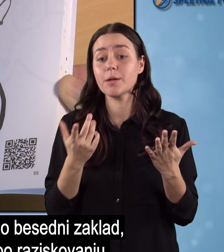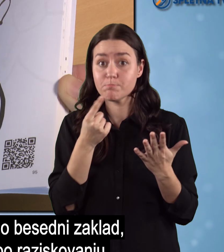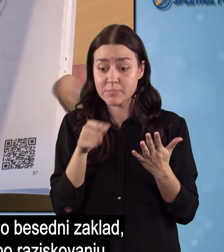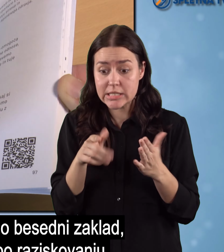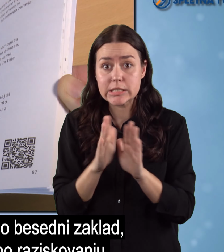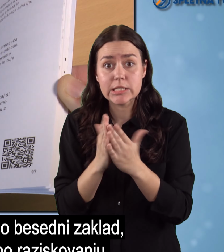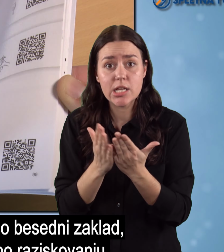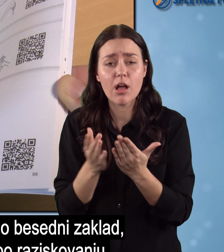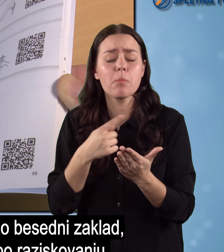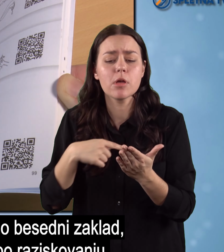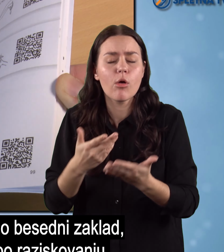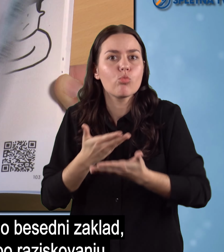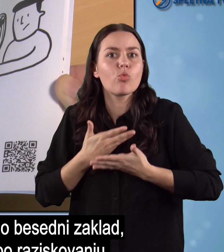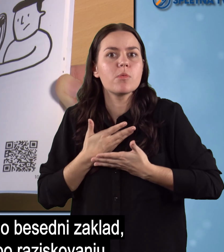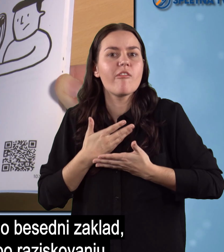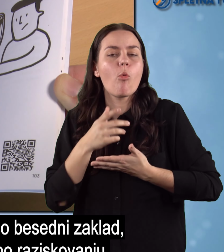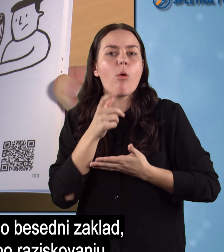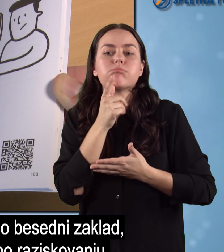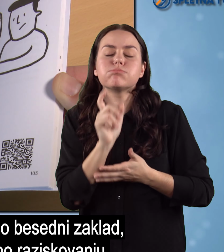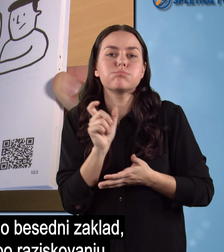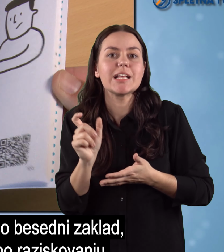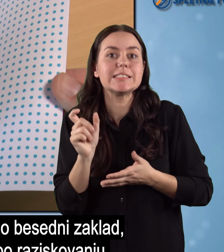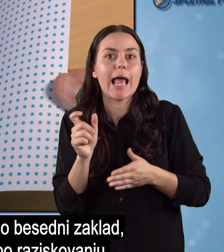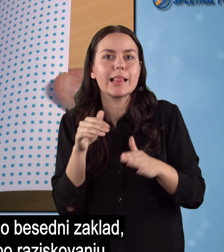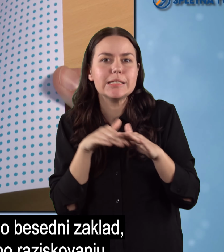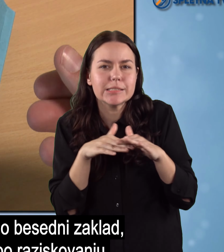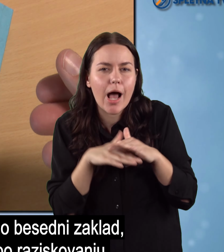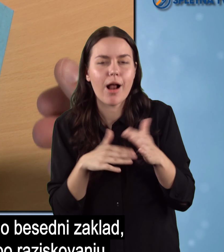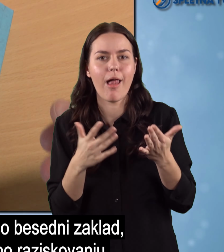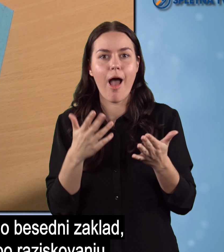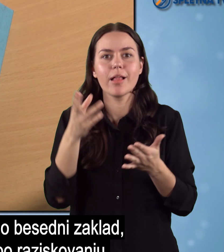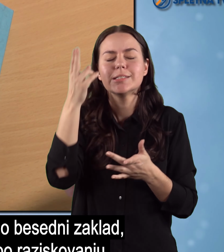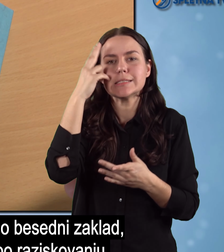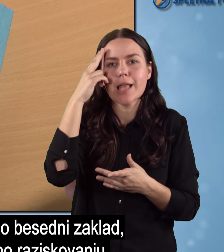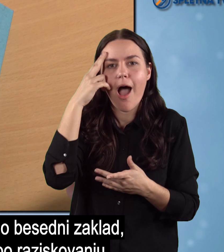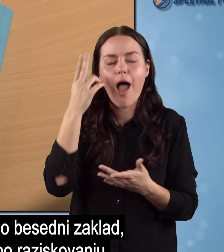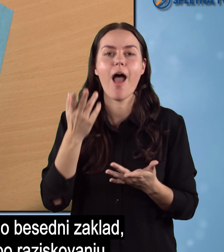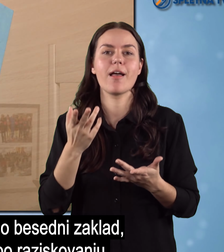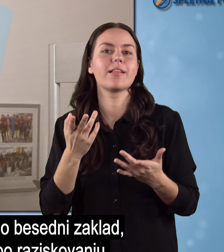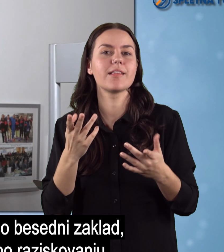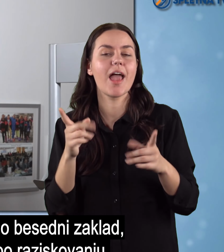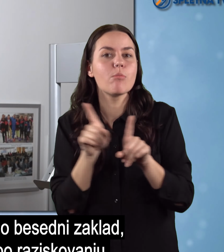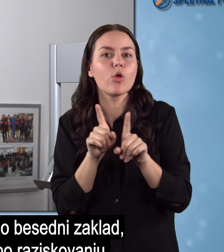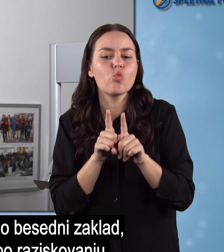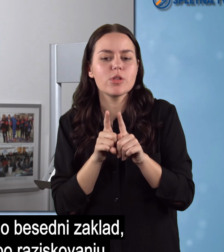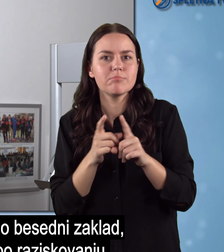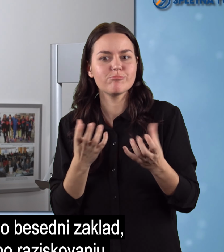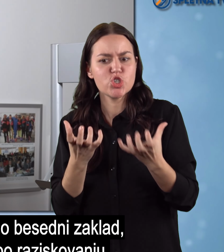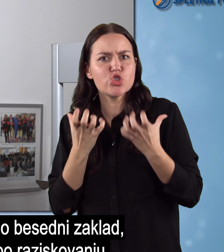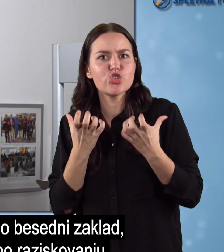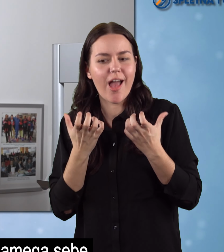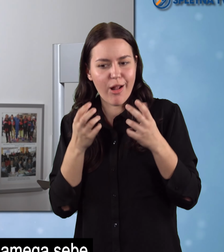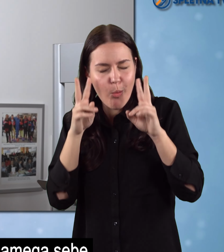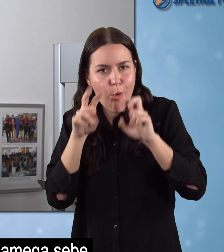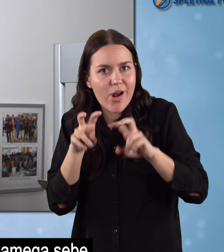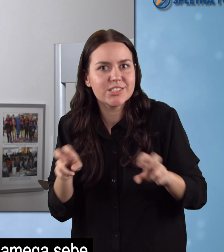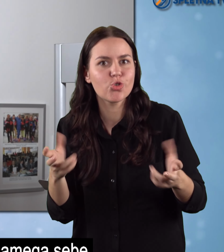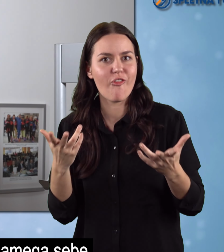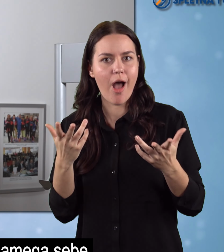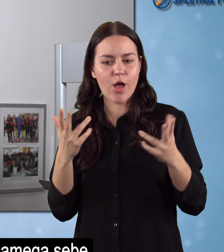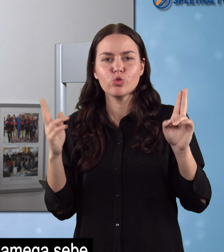knjigami pridobivamo besedni zaklad, znanje in pa tudi željo po raziskovanju,